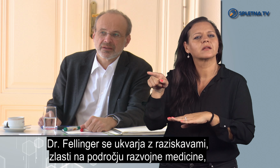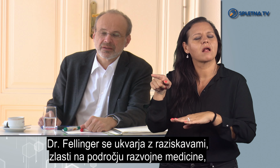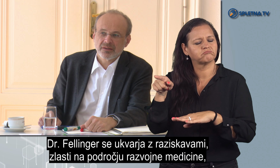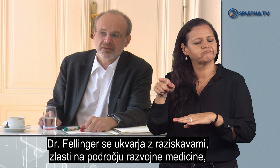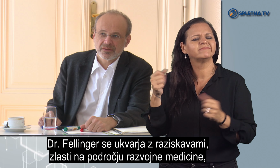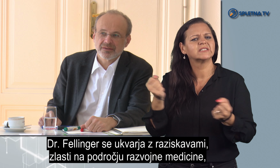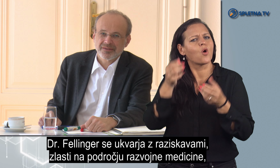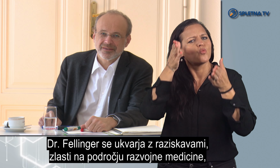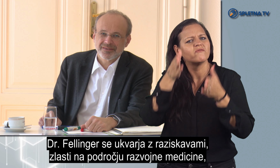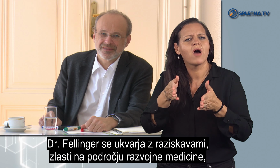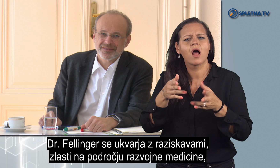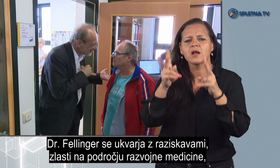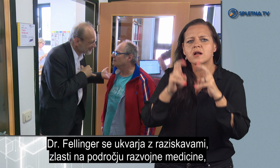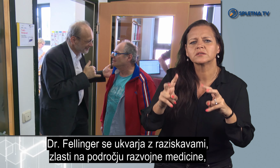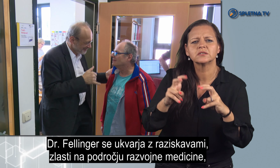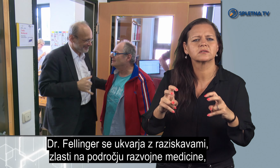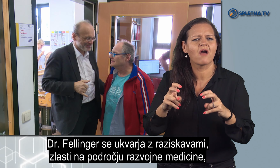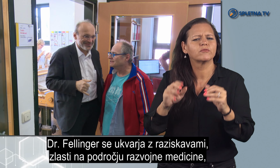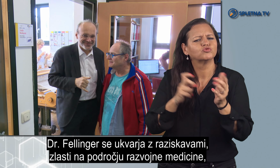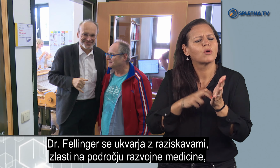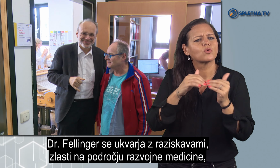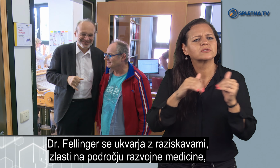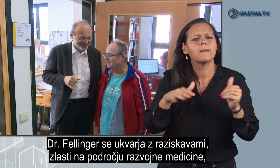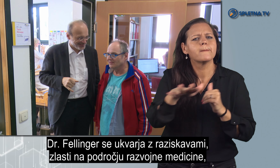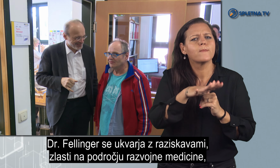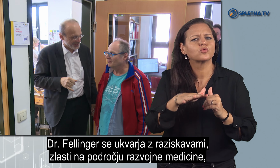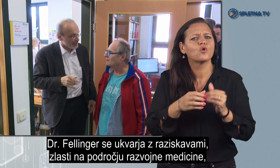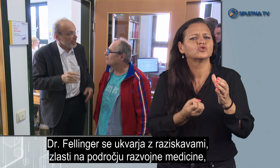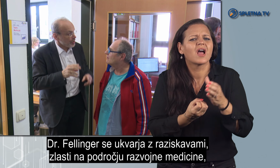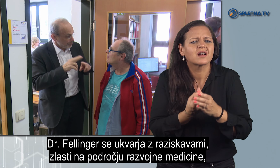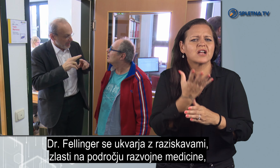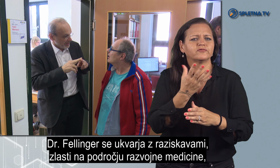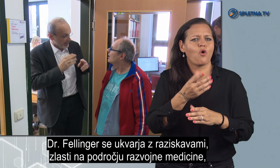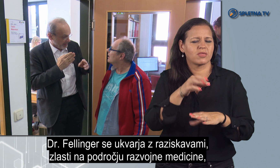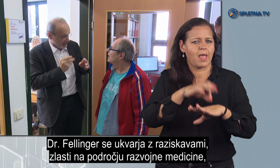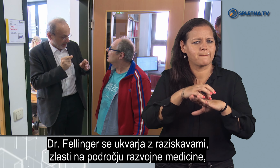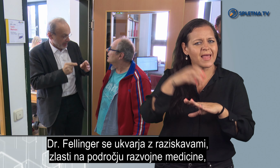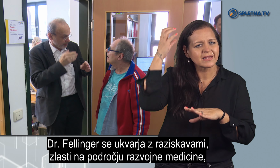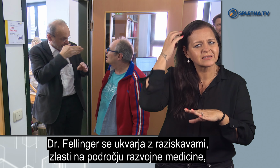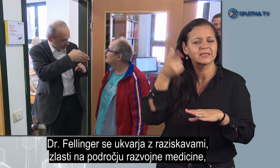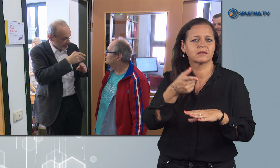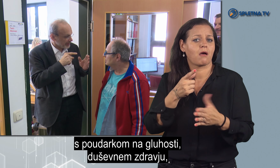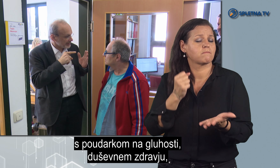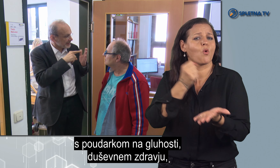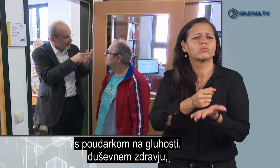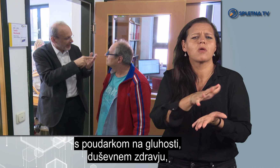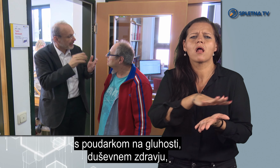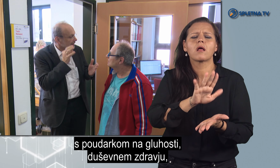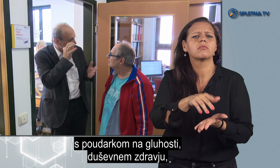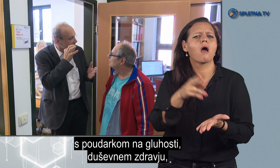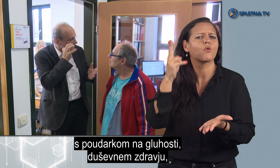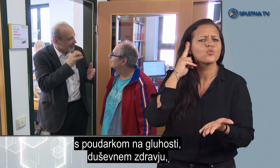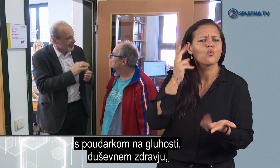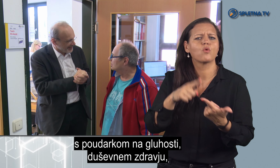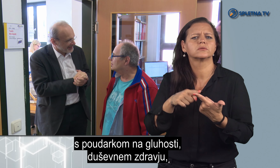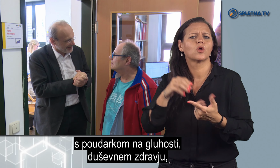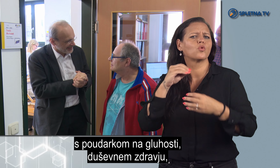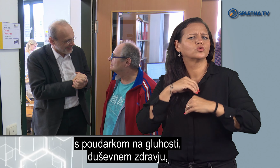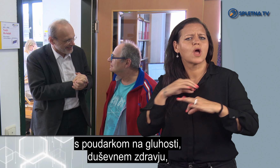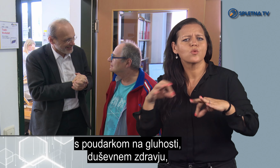Dr. Felinger se ukvarja z raziskavami zlasti na področju razvojne medicine s poudarkom na